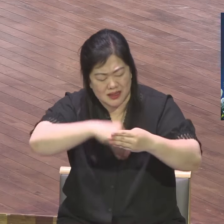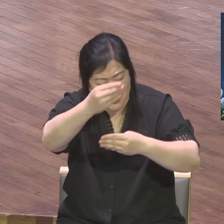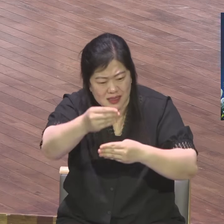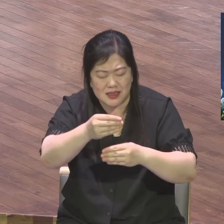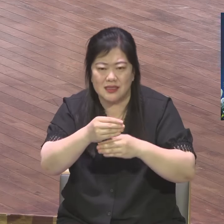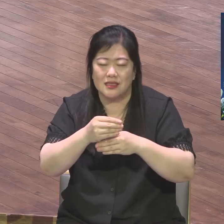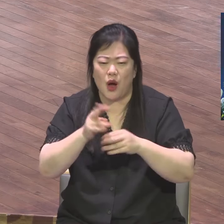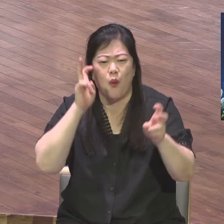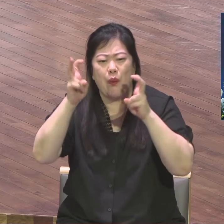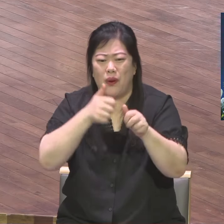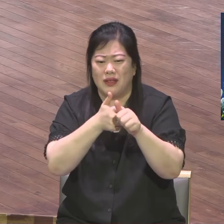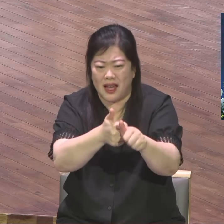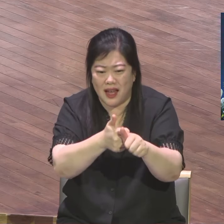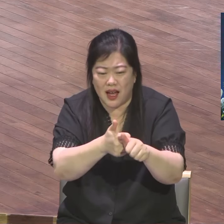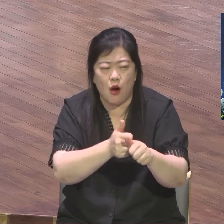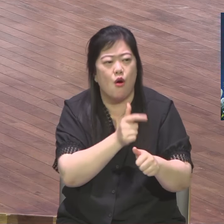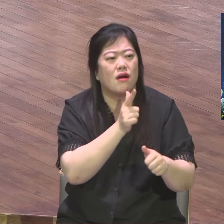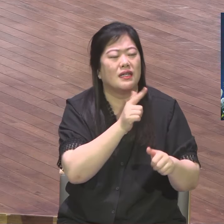앞에 있다는 게 주일이.